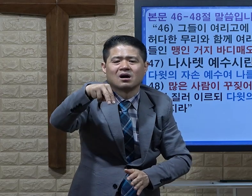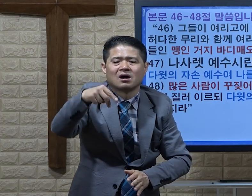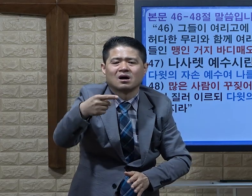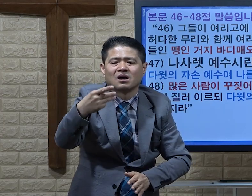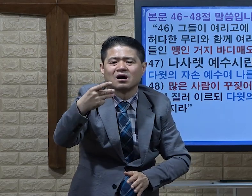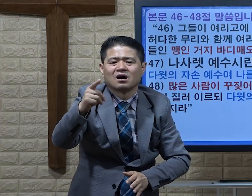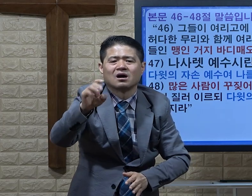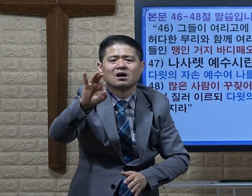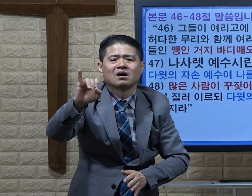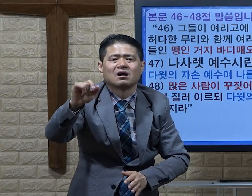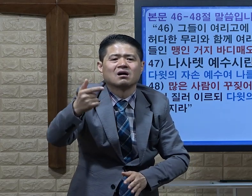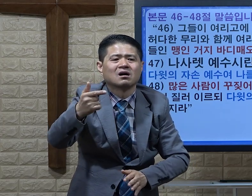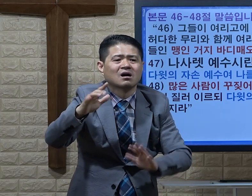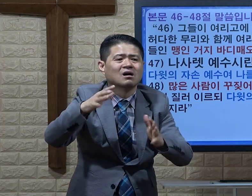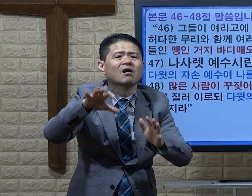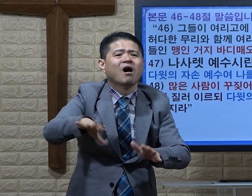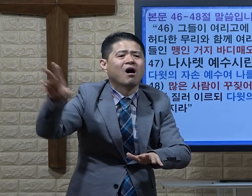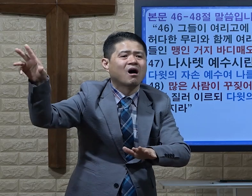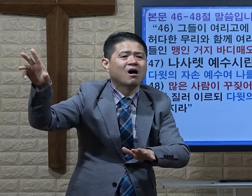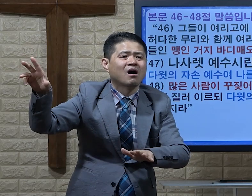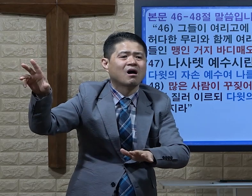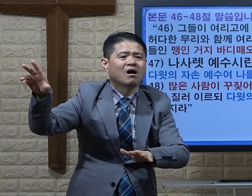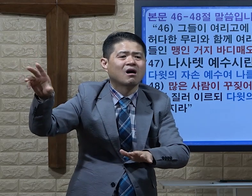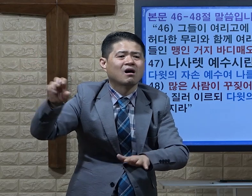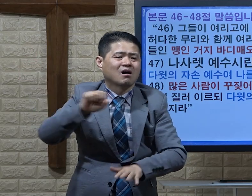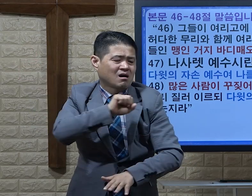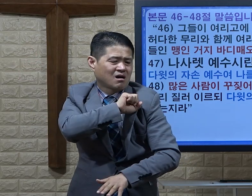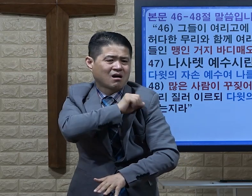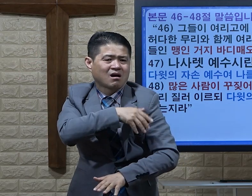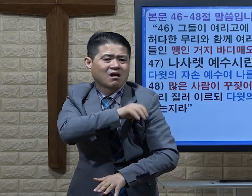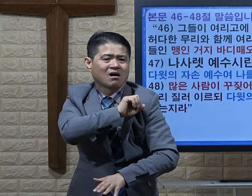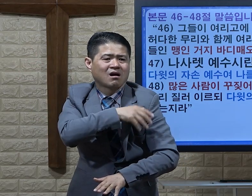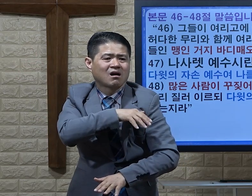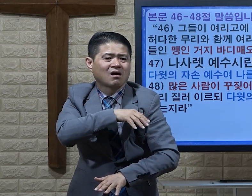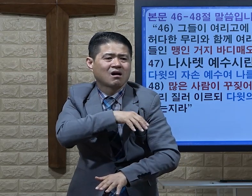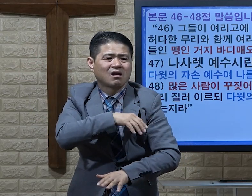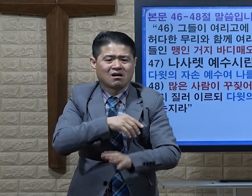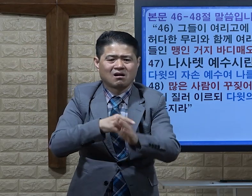또 그 팔레스타인에 아직도 그곳이 남아 있는데요.